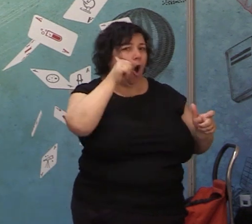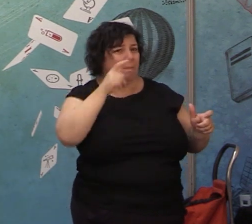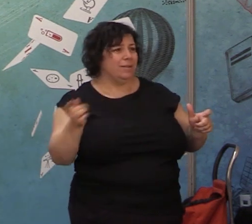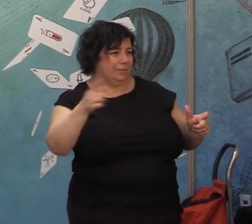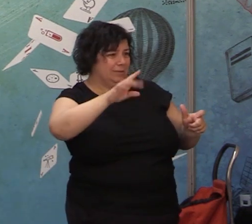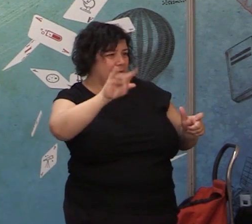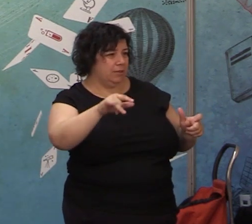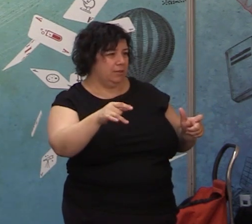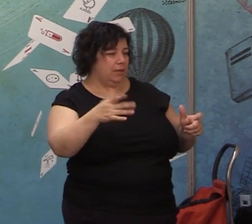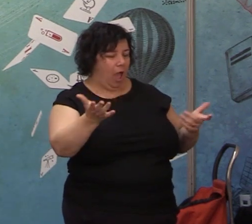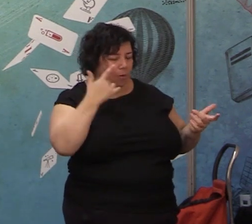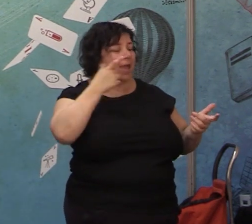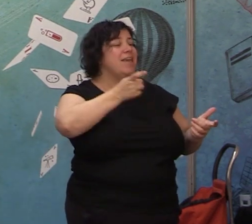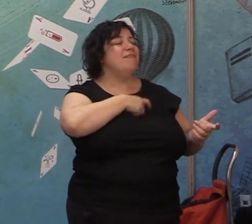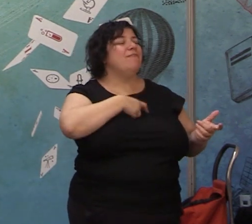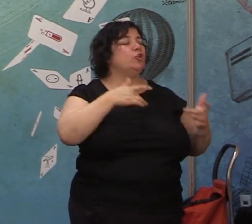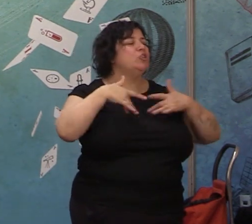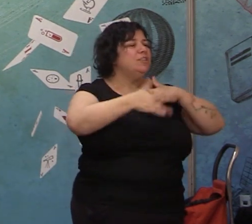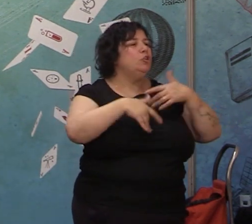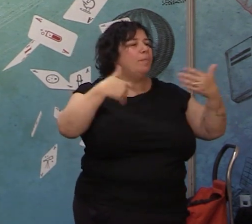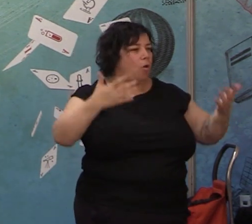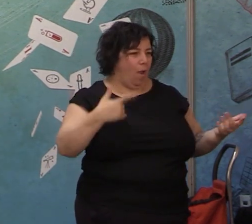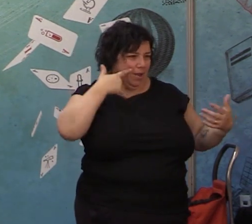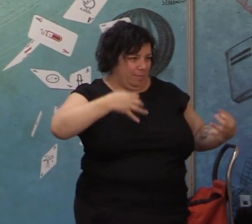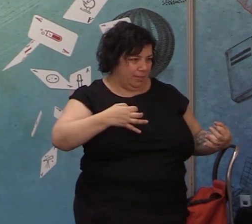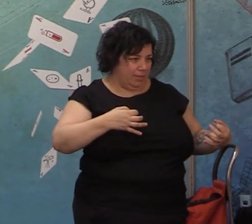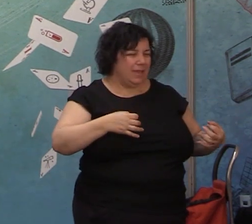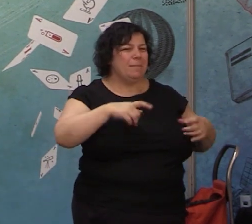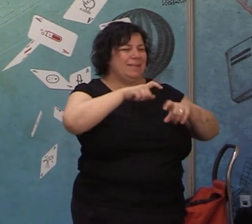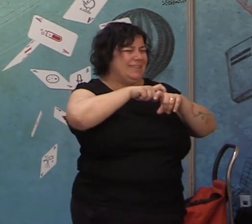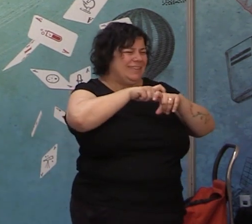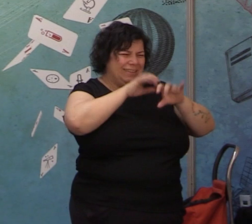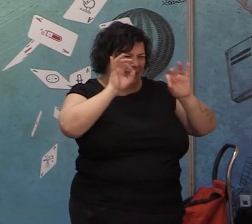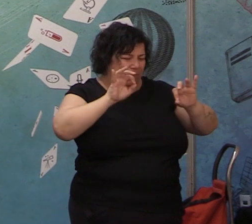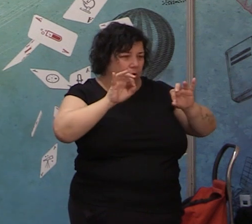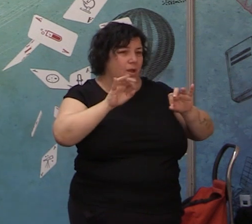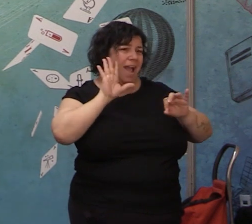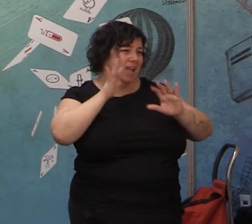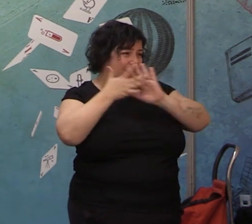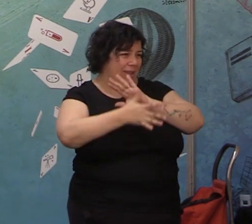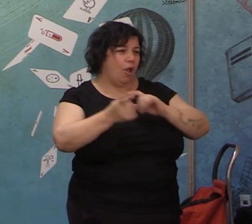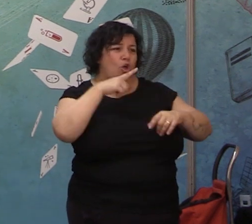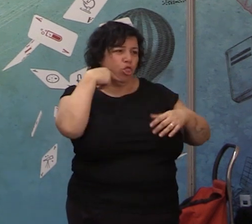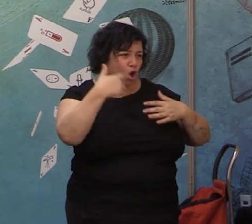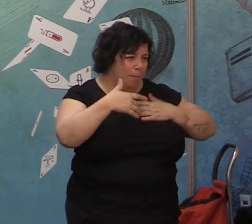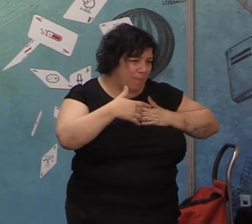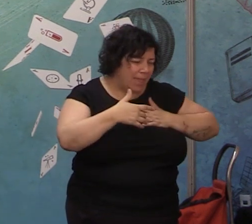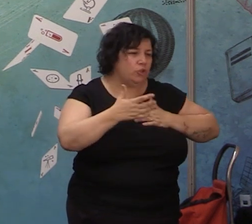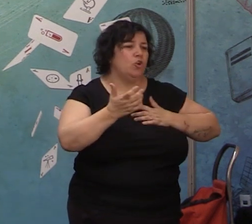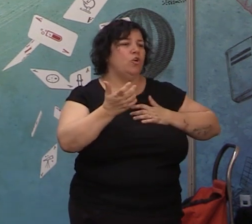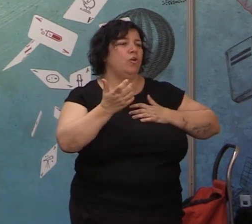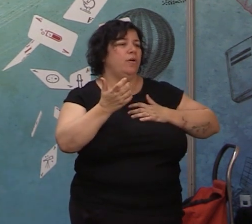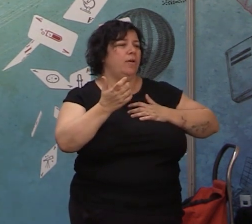los síntomas de un infarto? Pues bueno, los síntomas del infarto típicos, ¿no? Son los que os he dicho. Dolor en el pecho, se